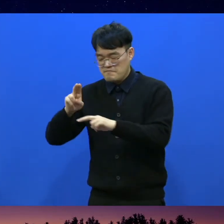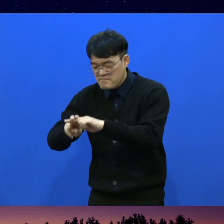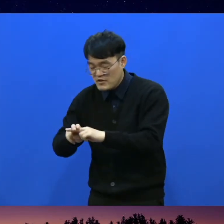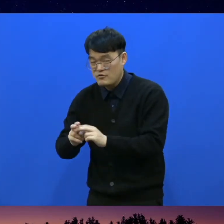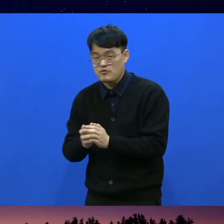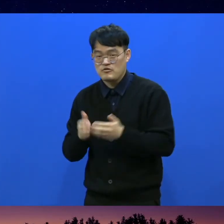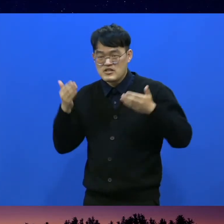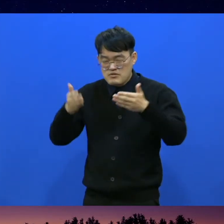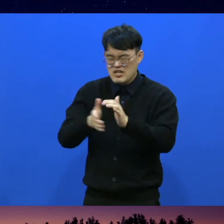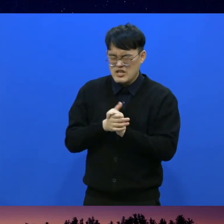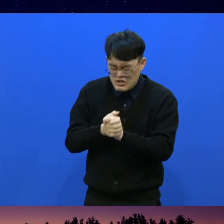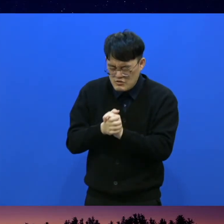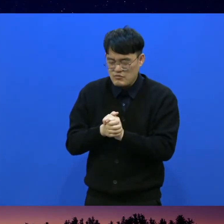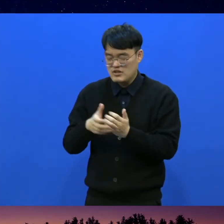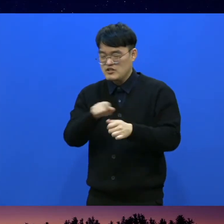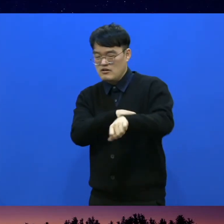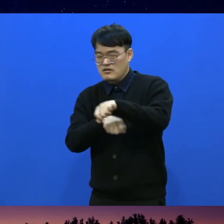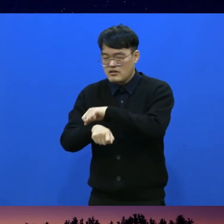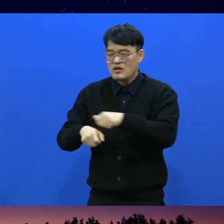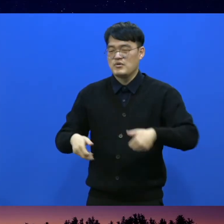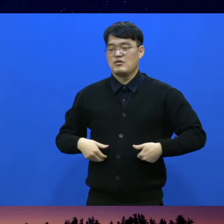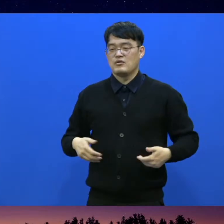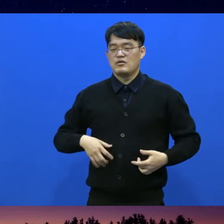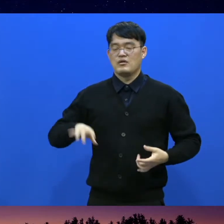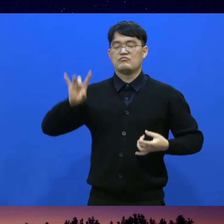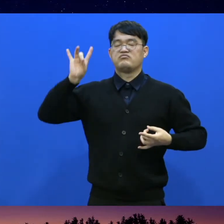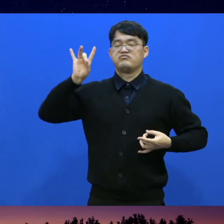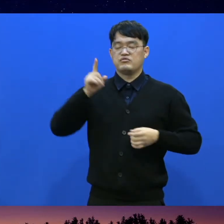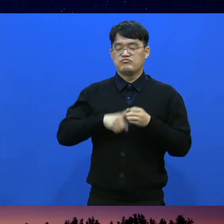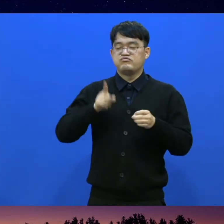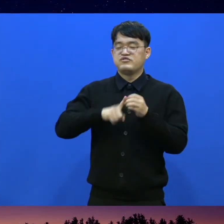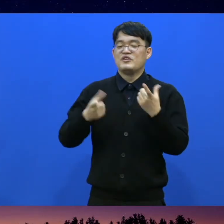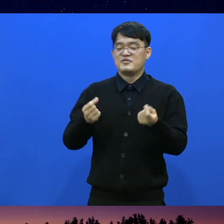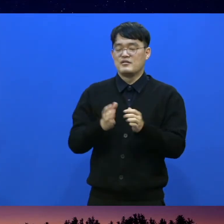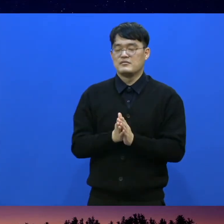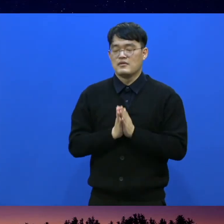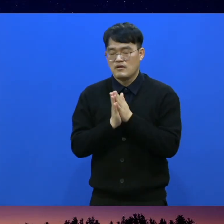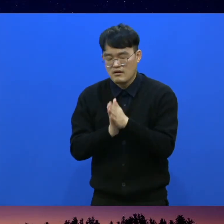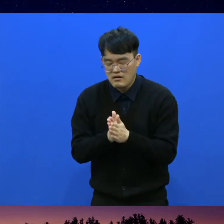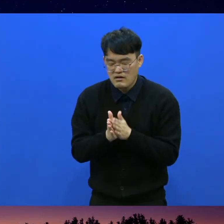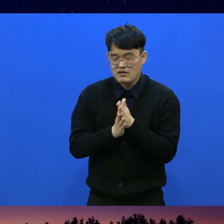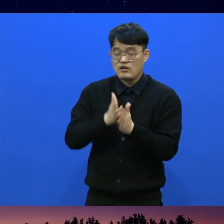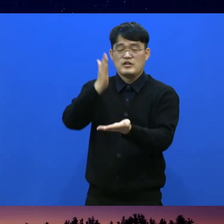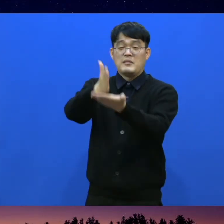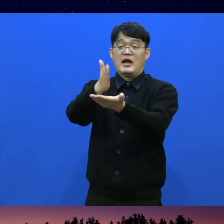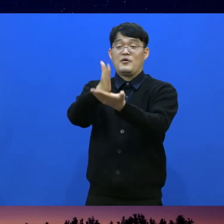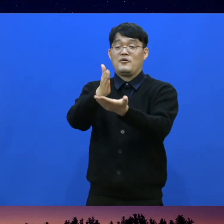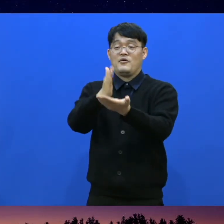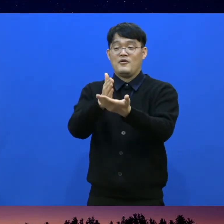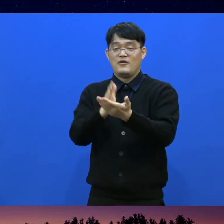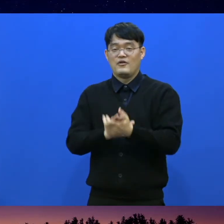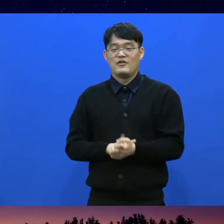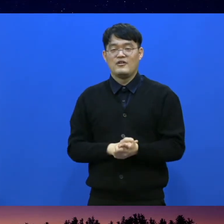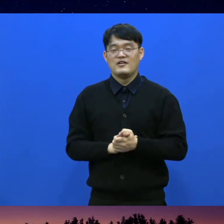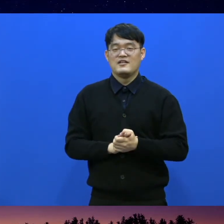적극적으로 기도하시고 너무 부처님같이 그렇게 기도하지 마시고 강력하게 물론 몇 살 때리면 안 돼요.